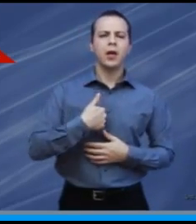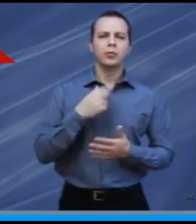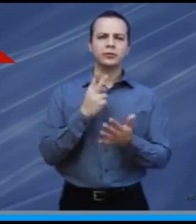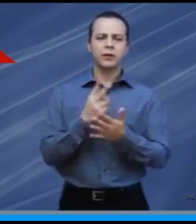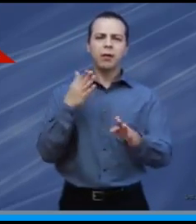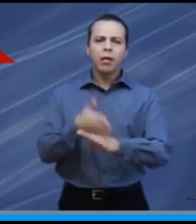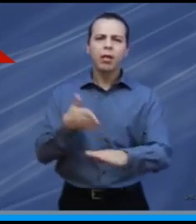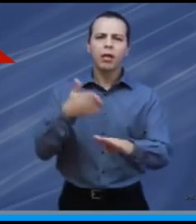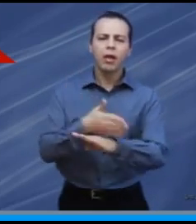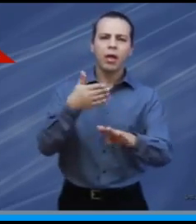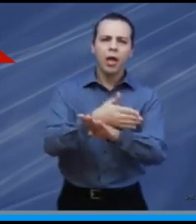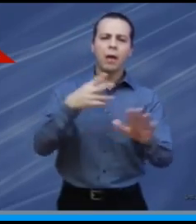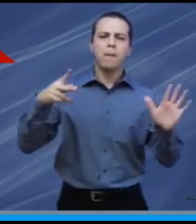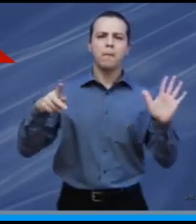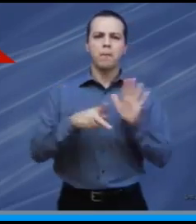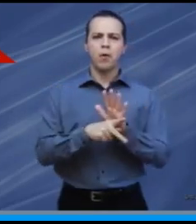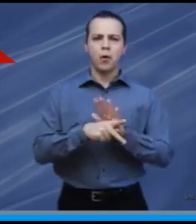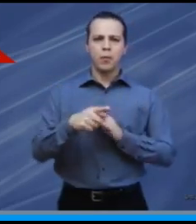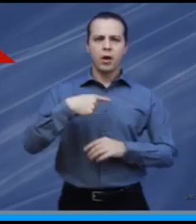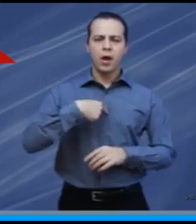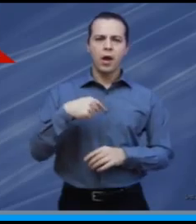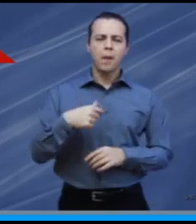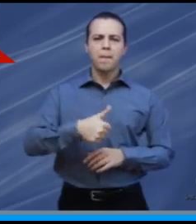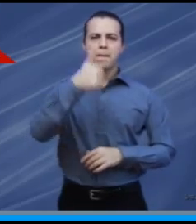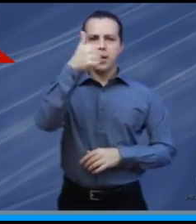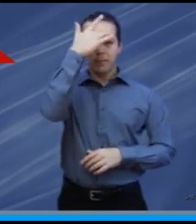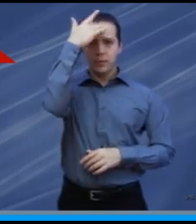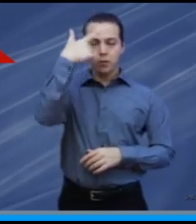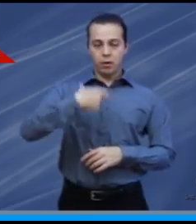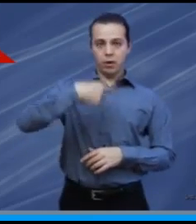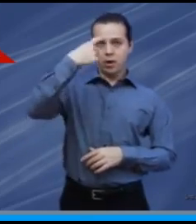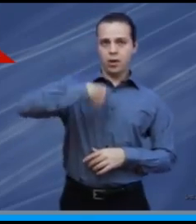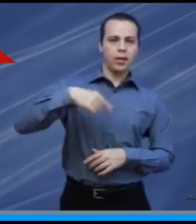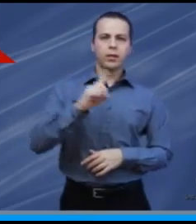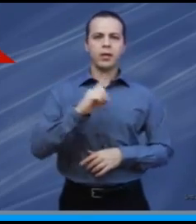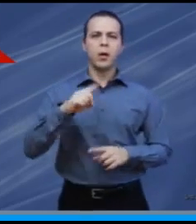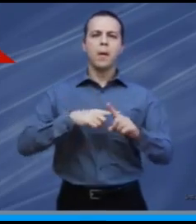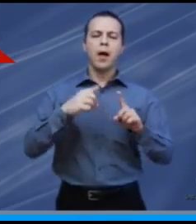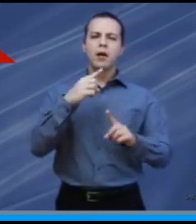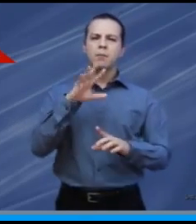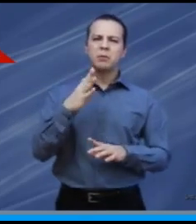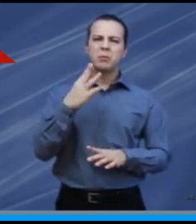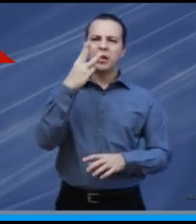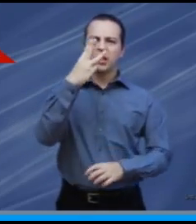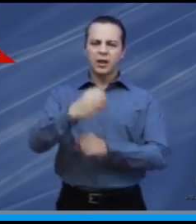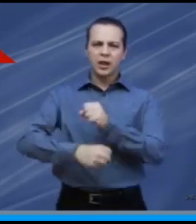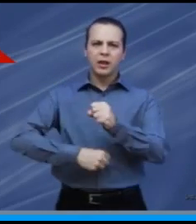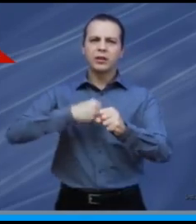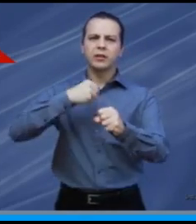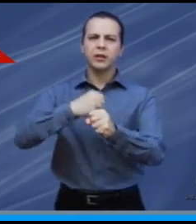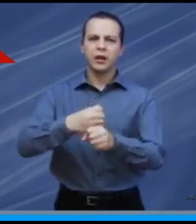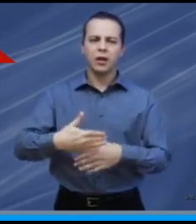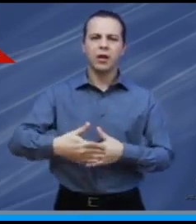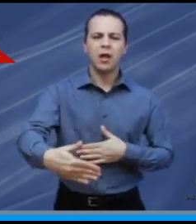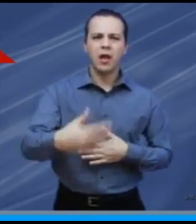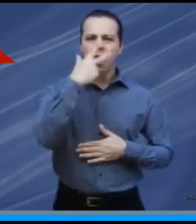não sou um grande... não vou falar em primeira pessoa, porque nesses 3 anos após minha lesão, eu tenho